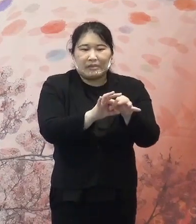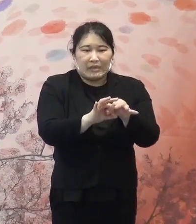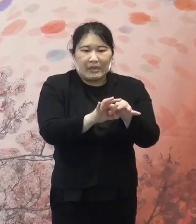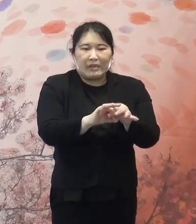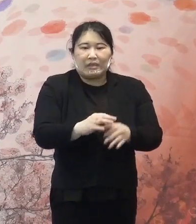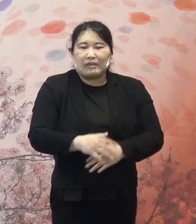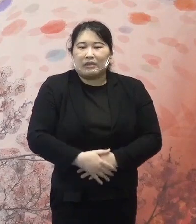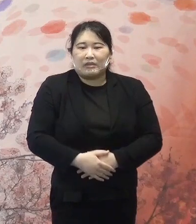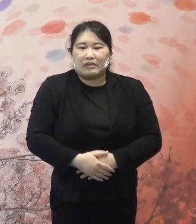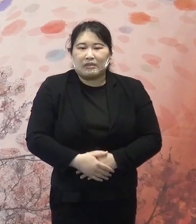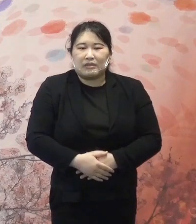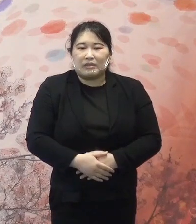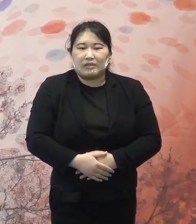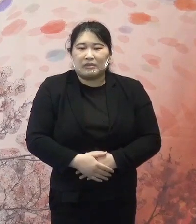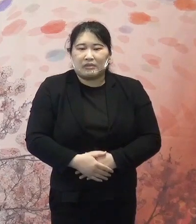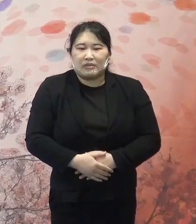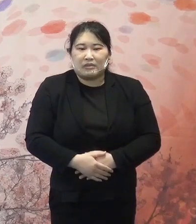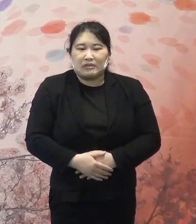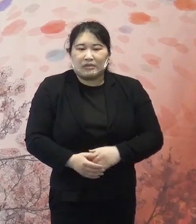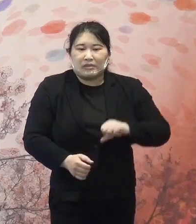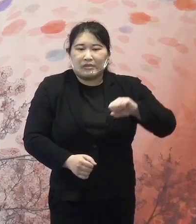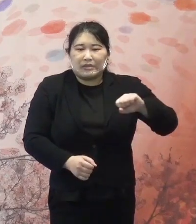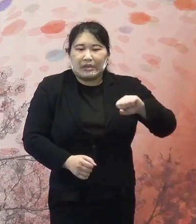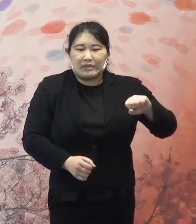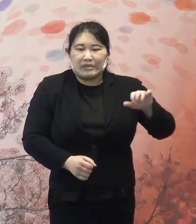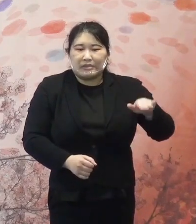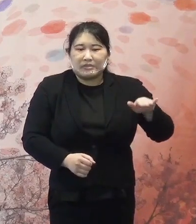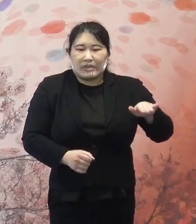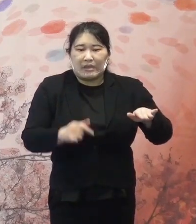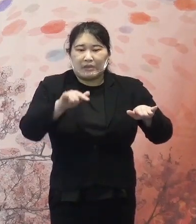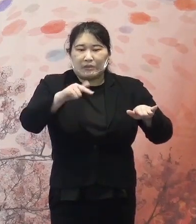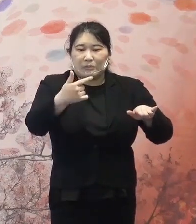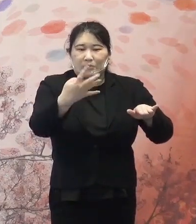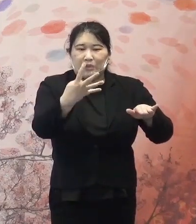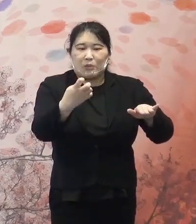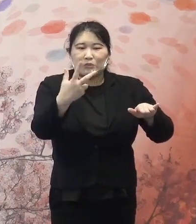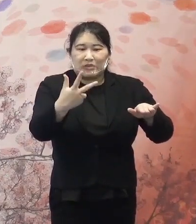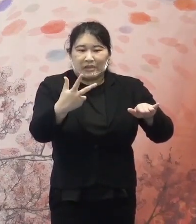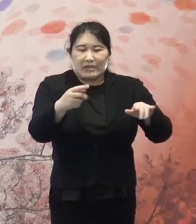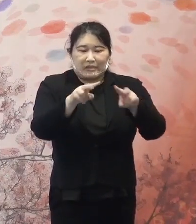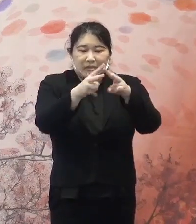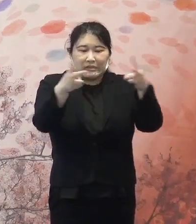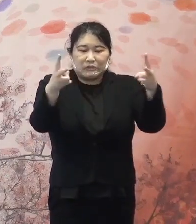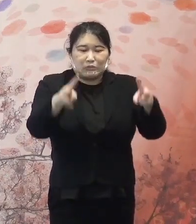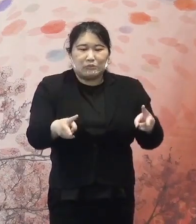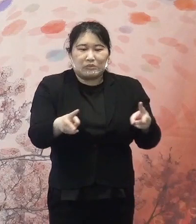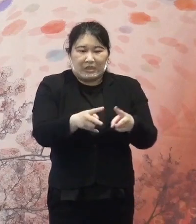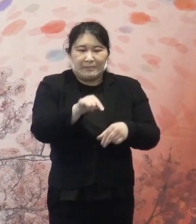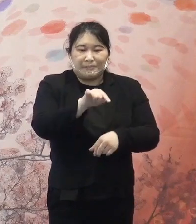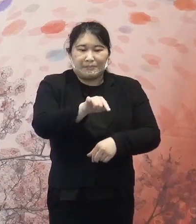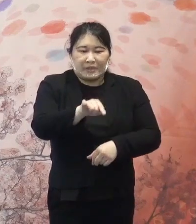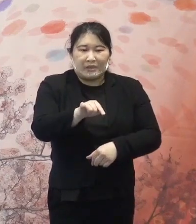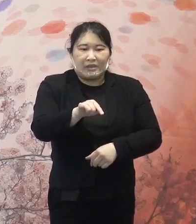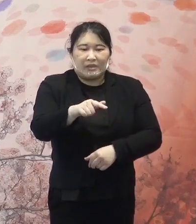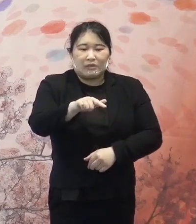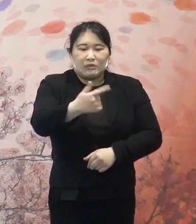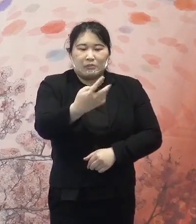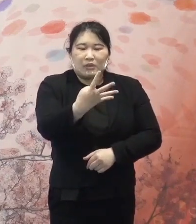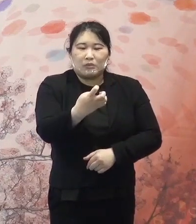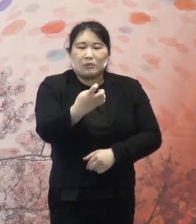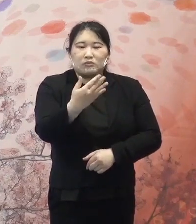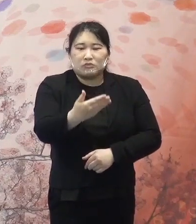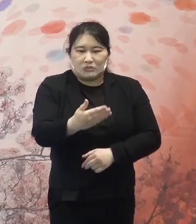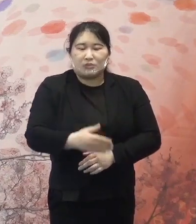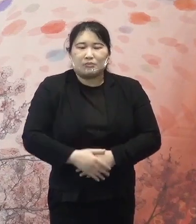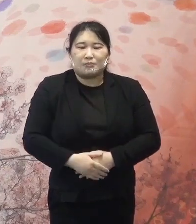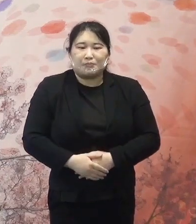。外側に出ております一番左下の方が647、二重線の内側に入って649です。647が